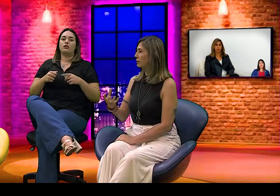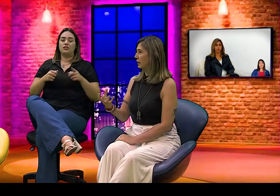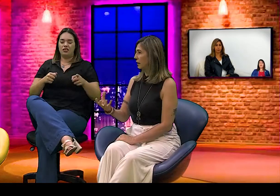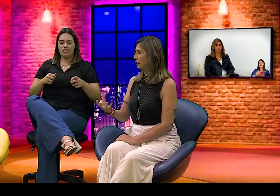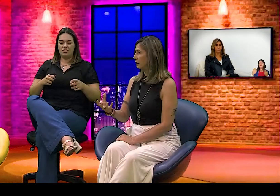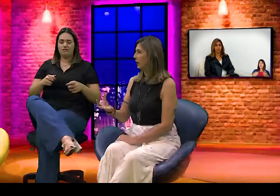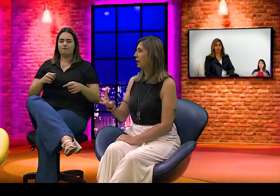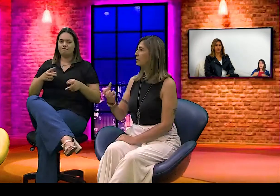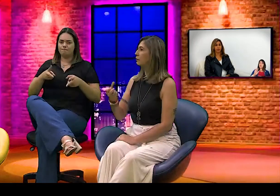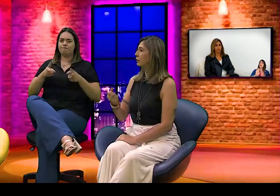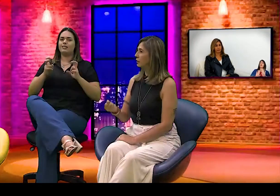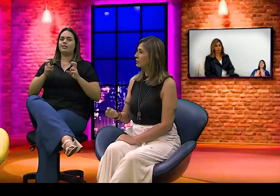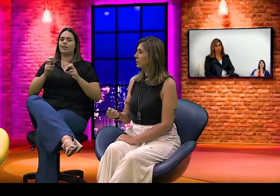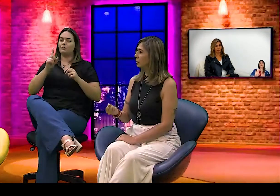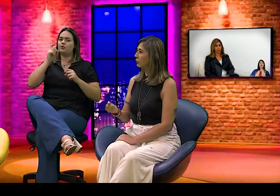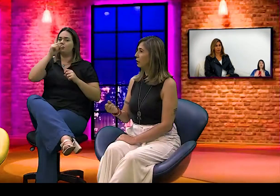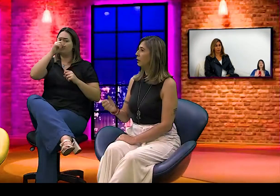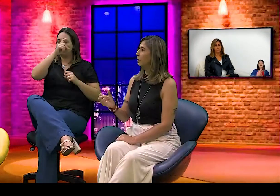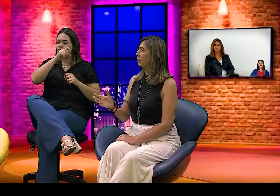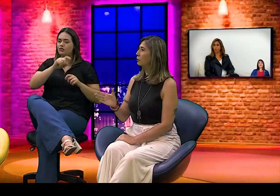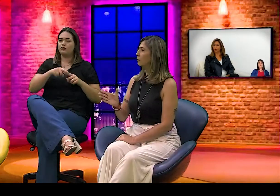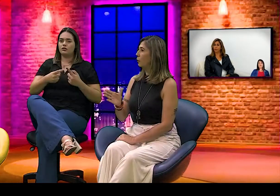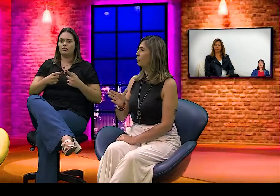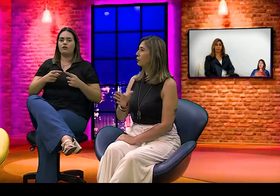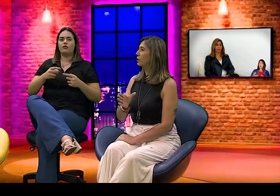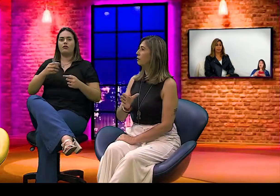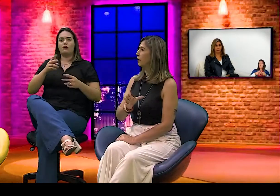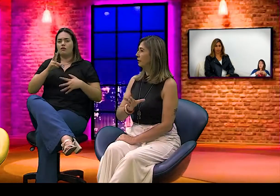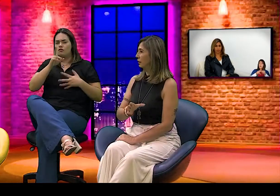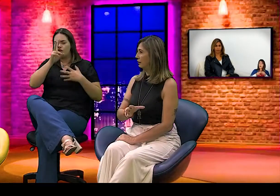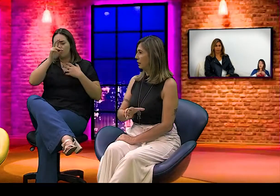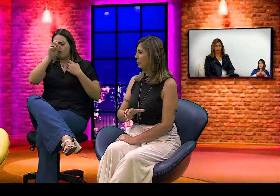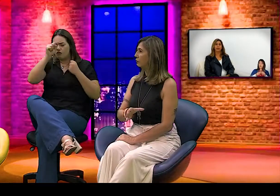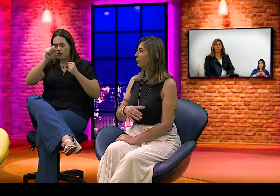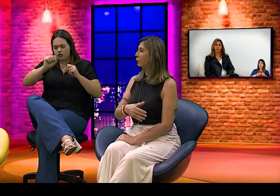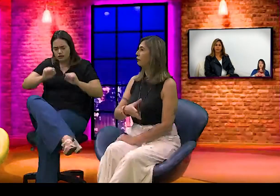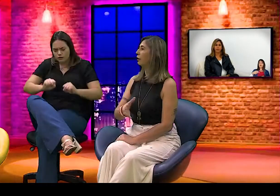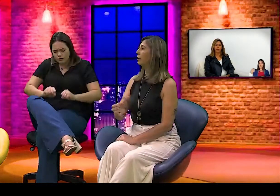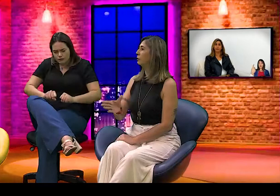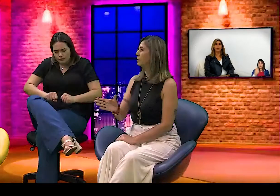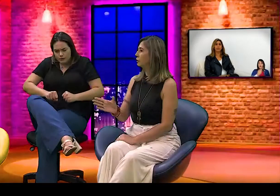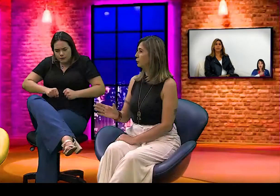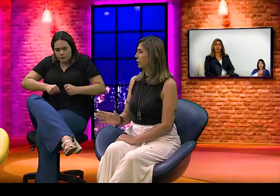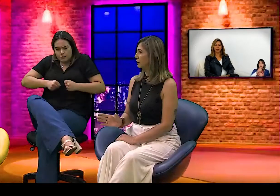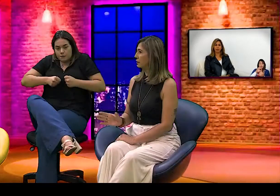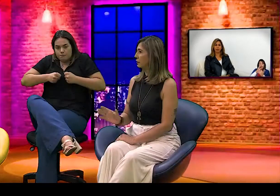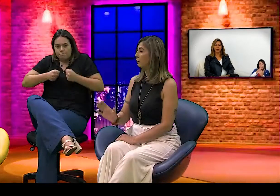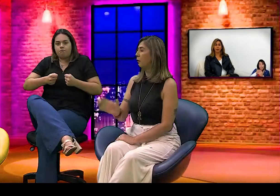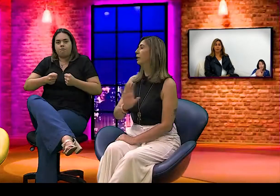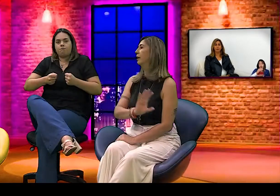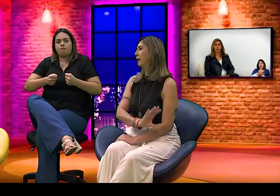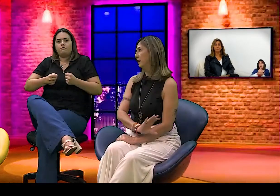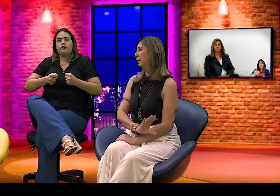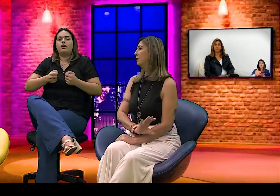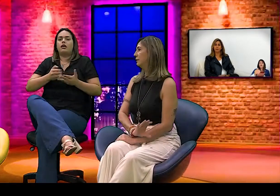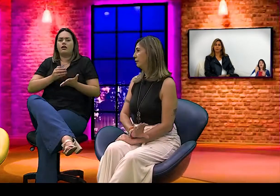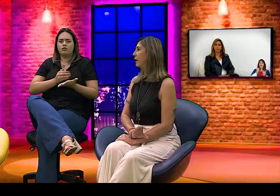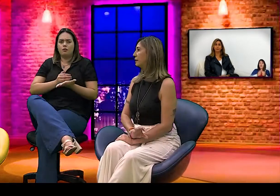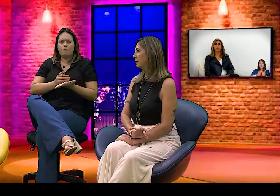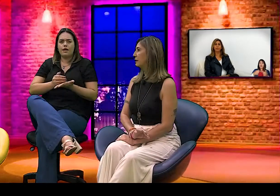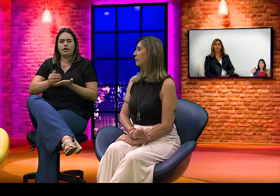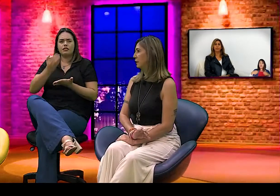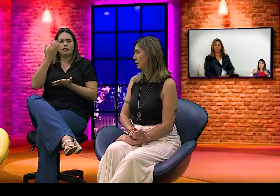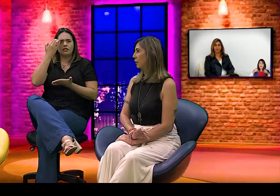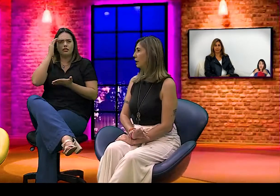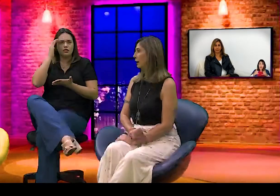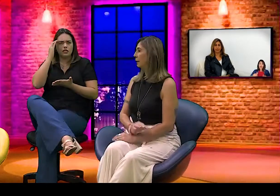que ela está, para ela ir se fortalecendo, e aos poucos ela vai entendendo, vai modificando esse tipo de relação, ou até se